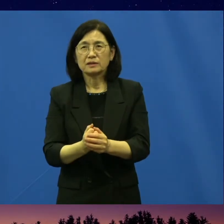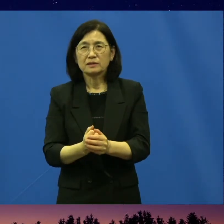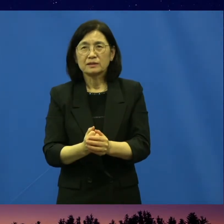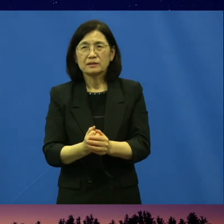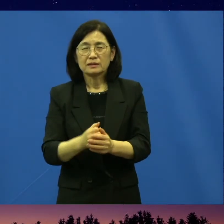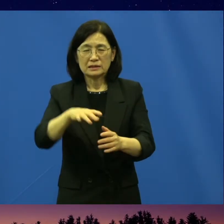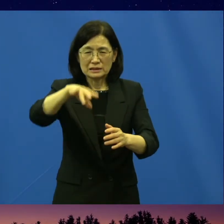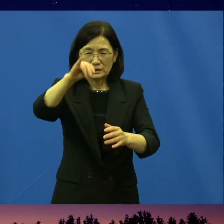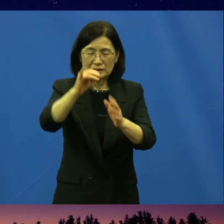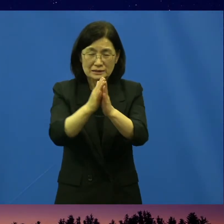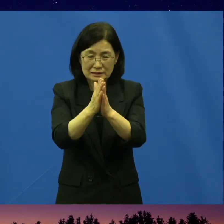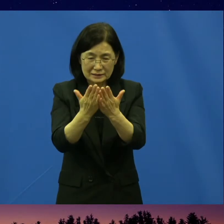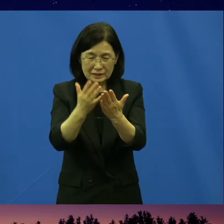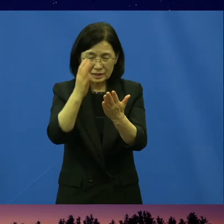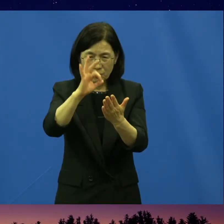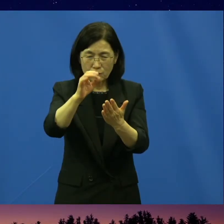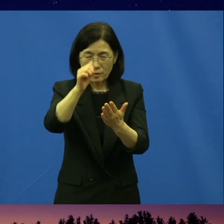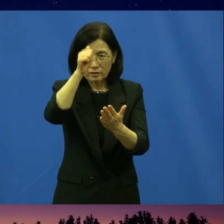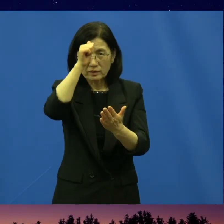창세기 에덴 동산에서.